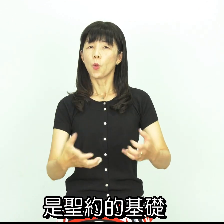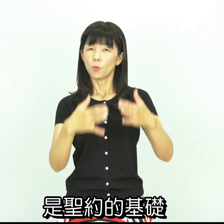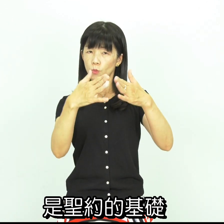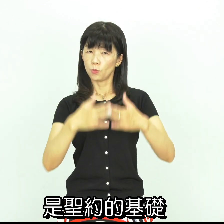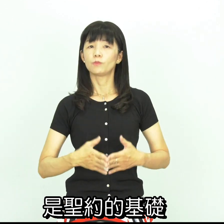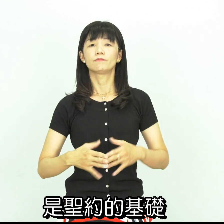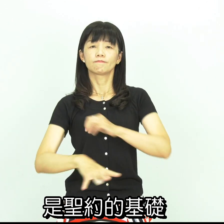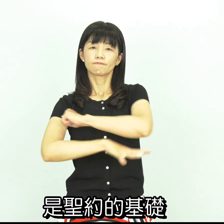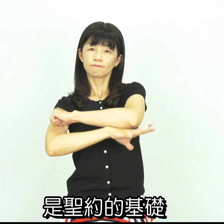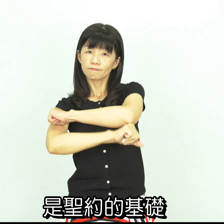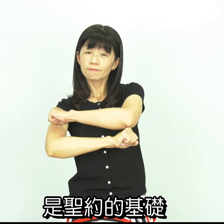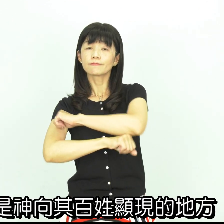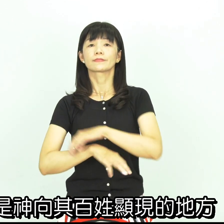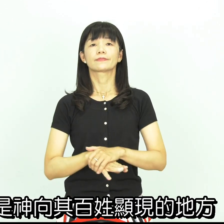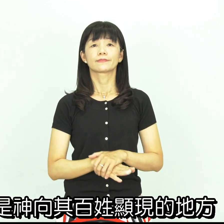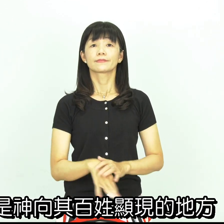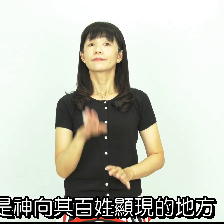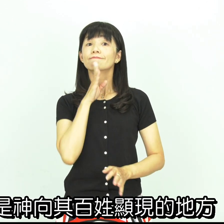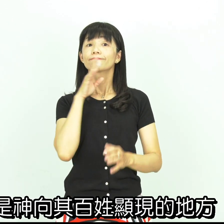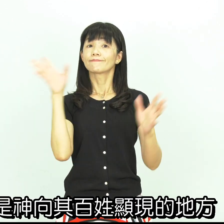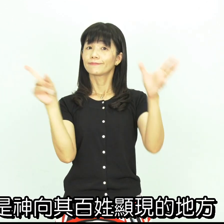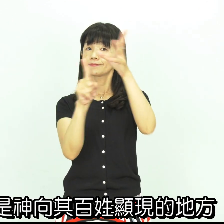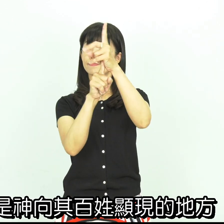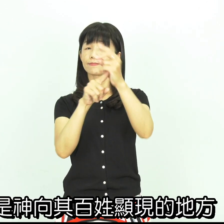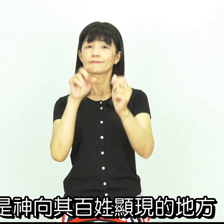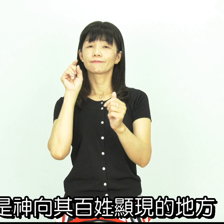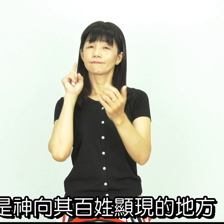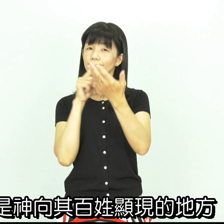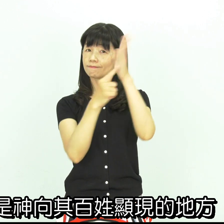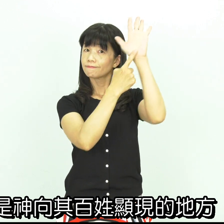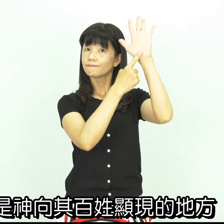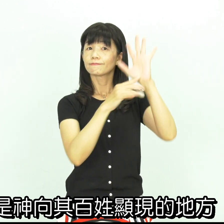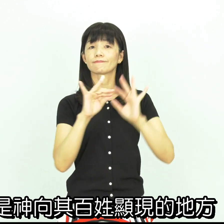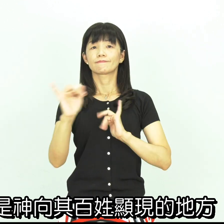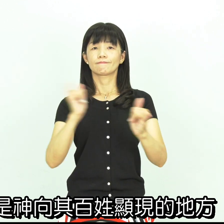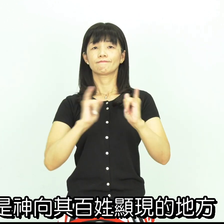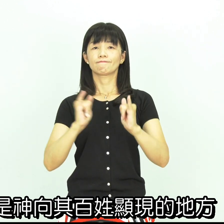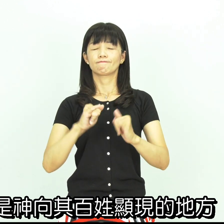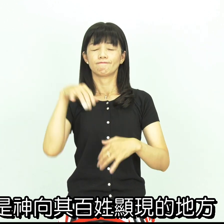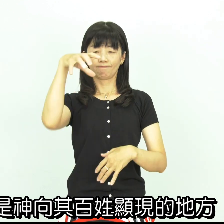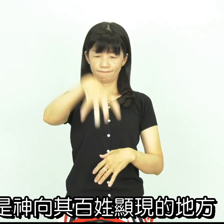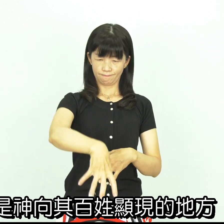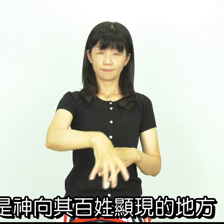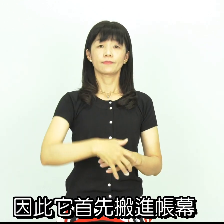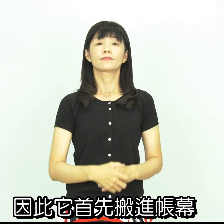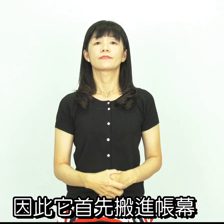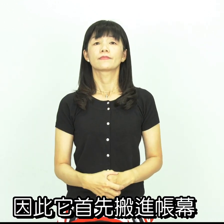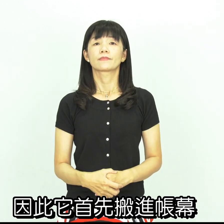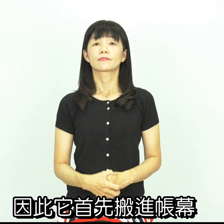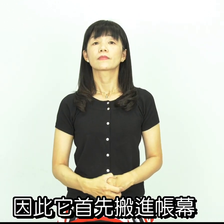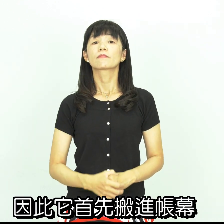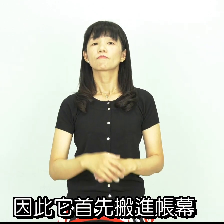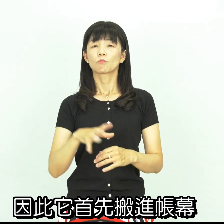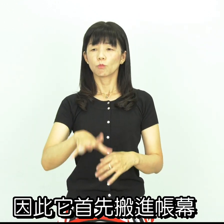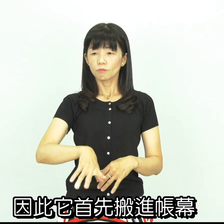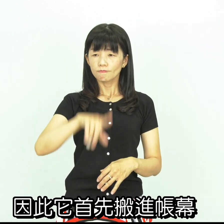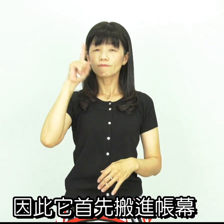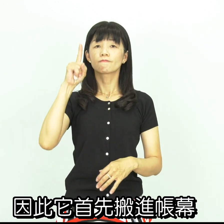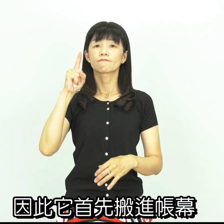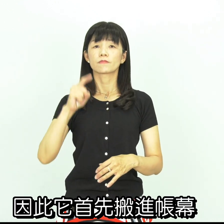础，是神向其百姓显现的地方。因此他首先搬进帐